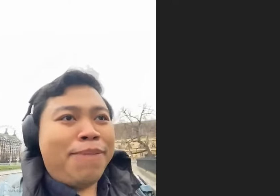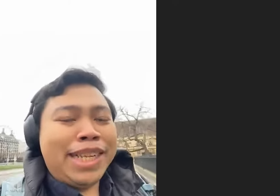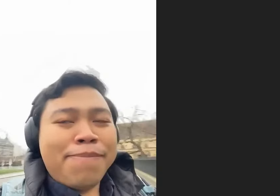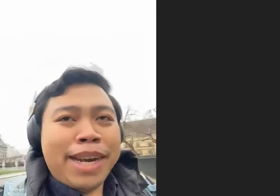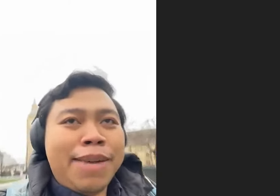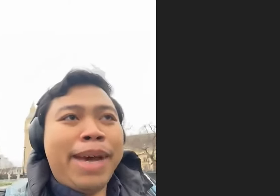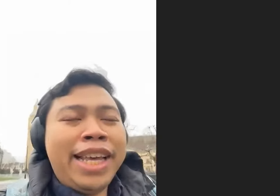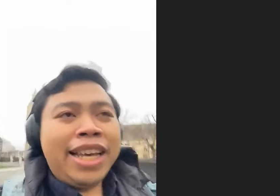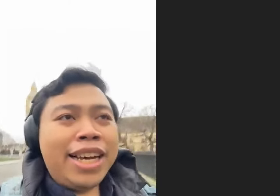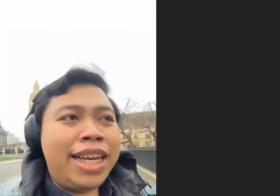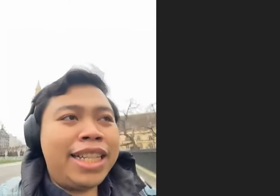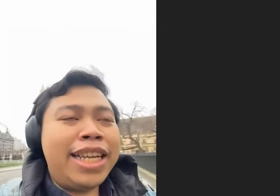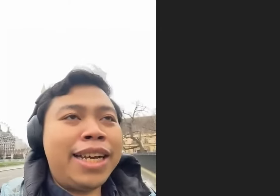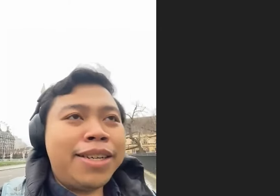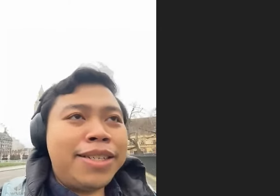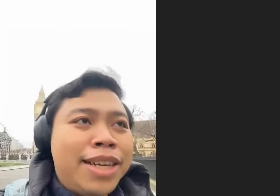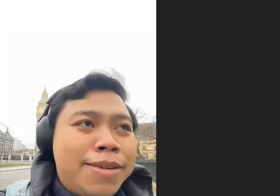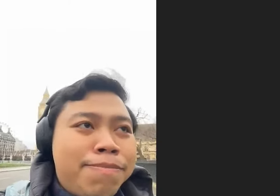depan